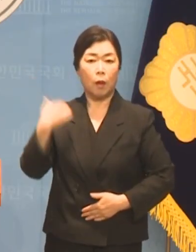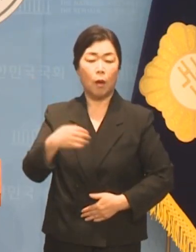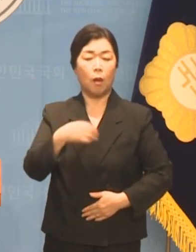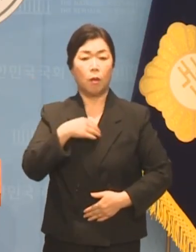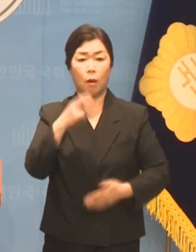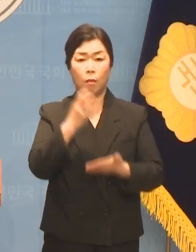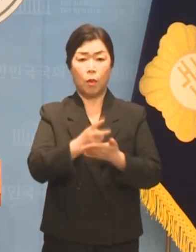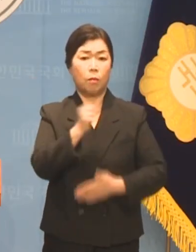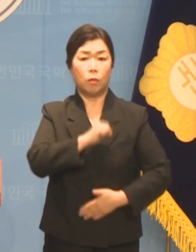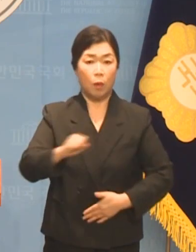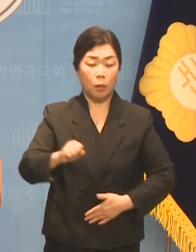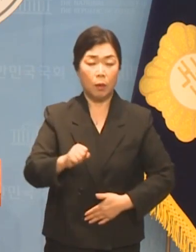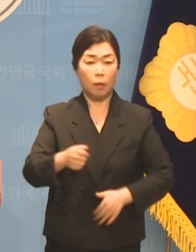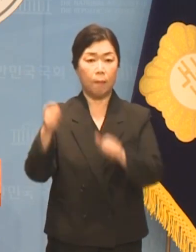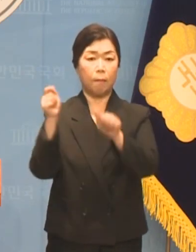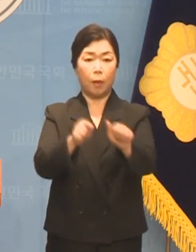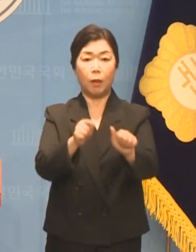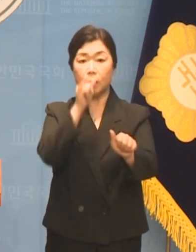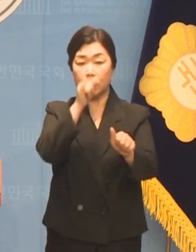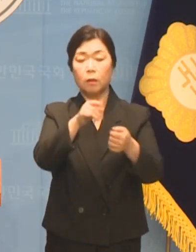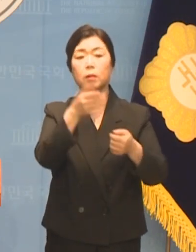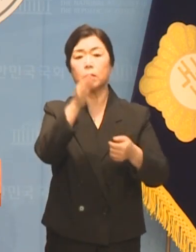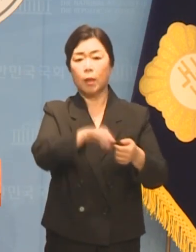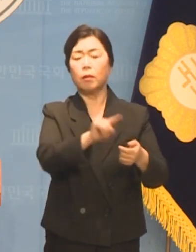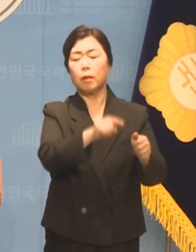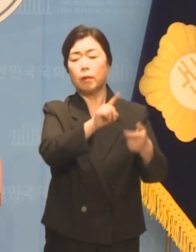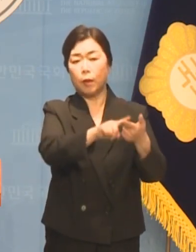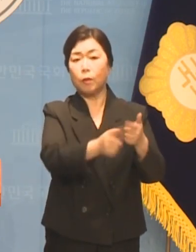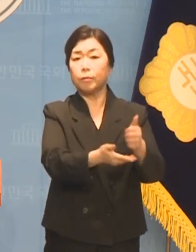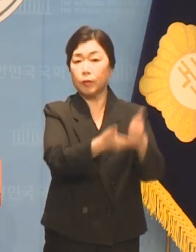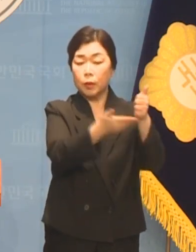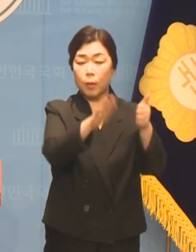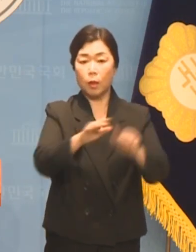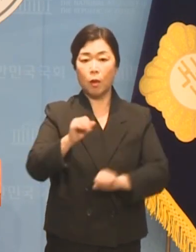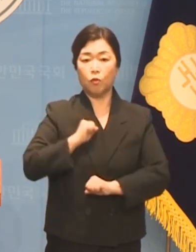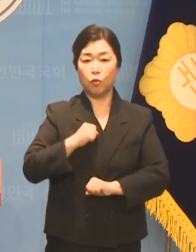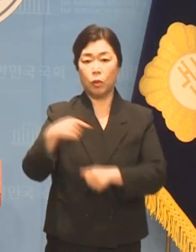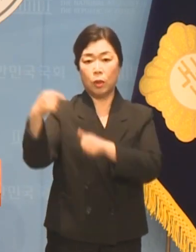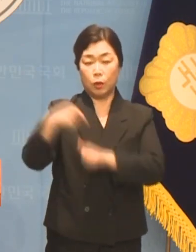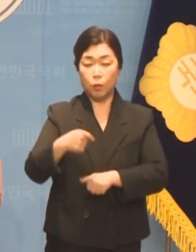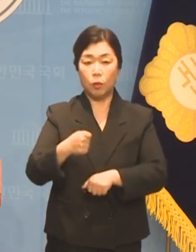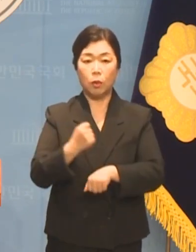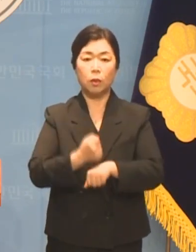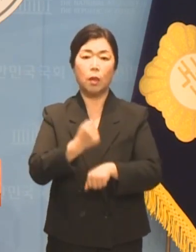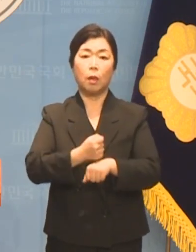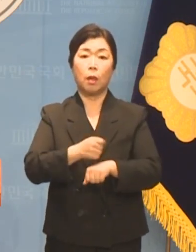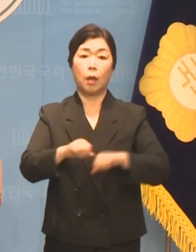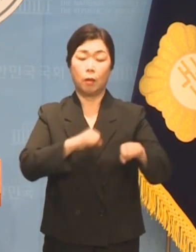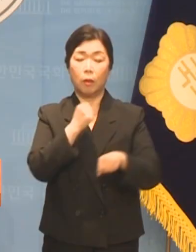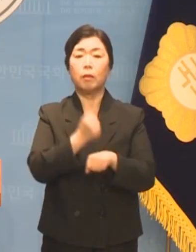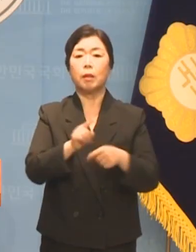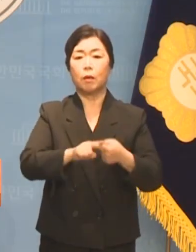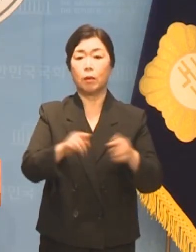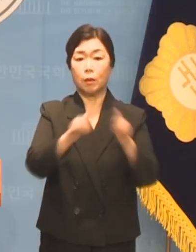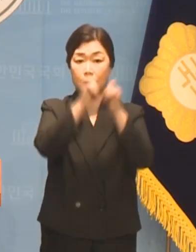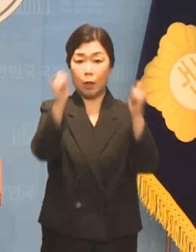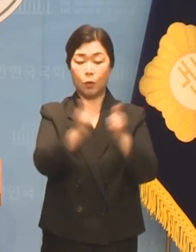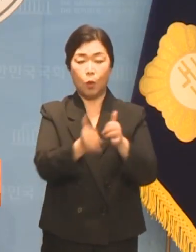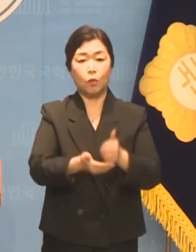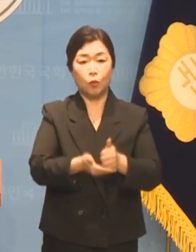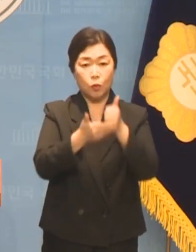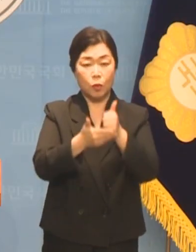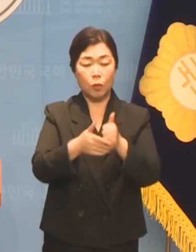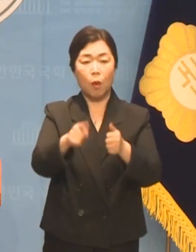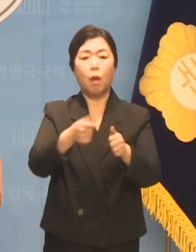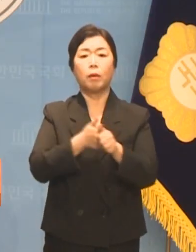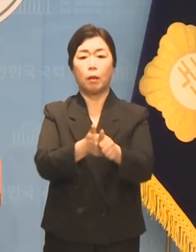결정의 취지를 보면 존중하면서도 병역 의무 이행에 대한 사회적 존중과 합당한